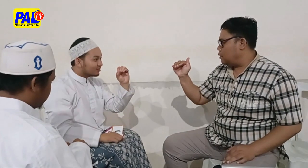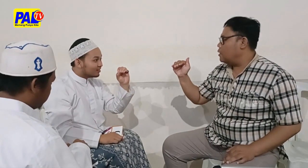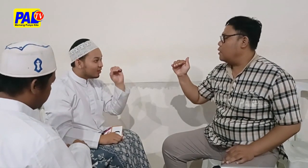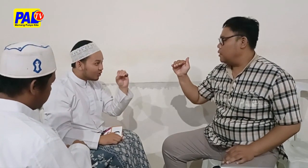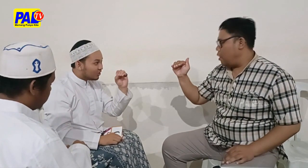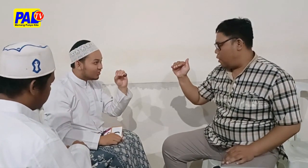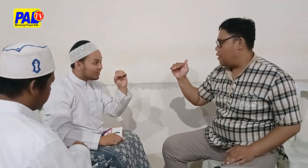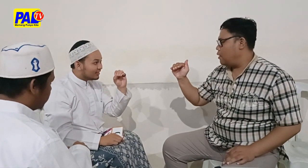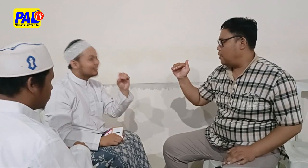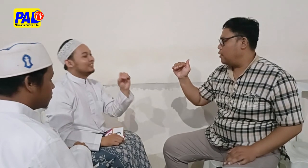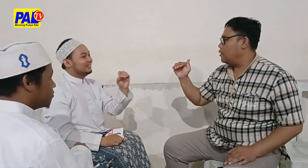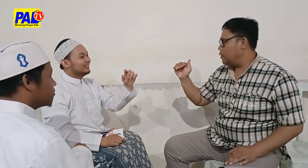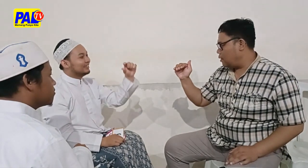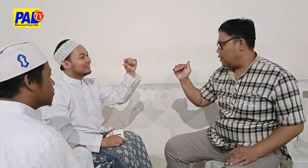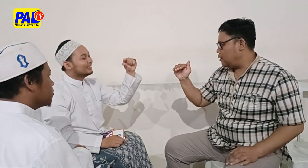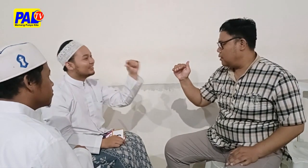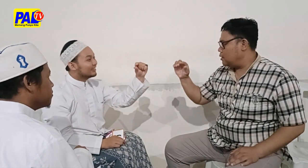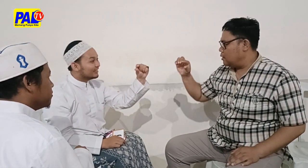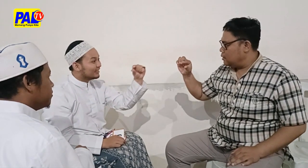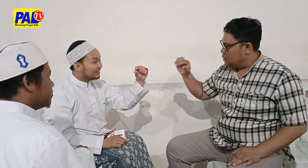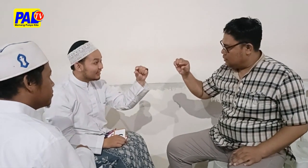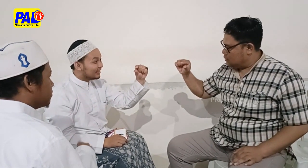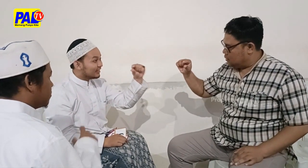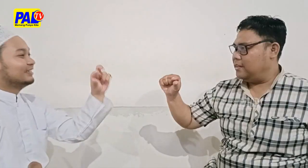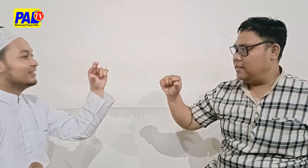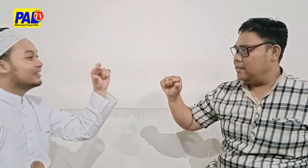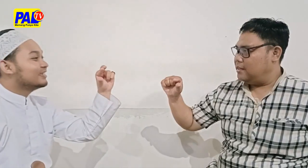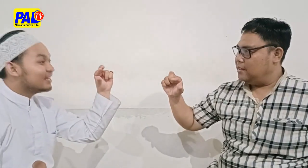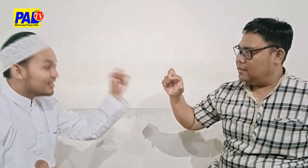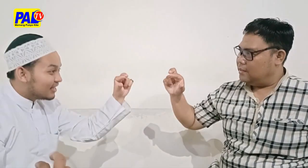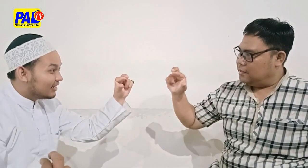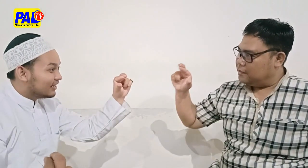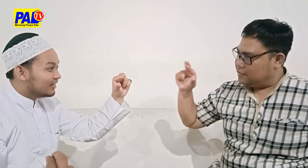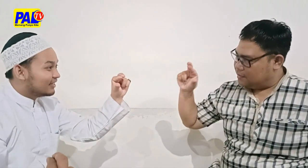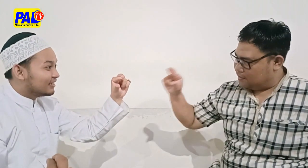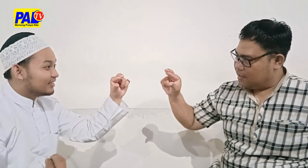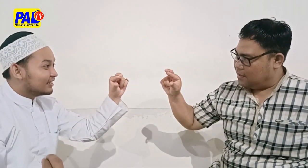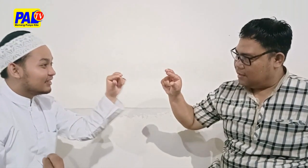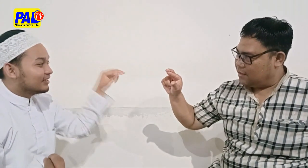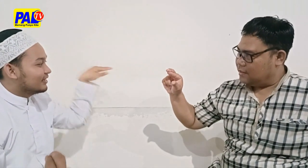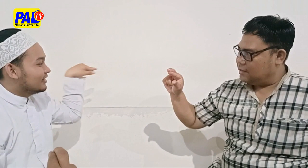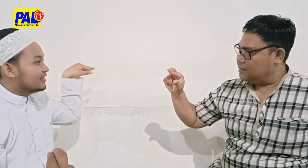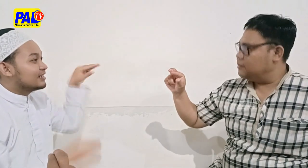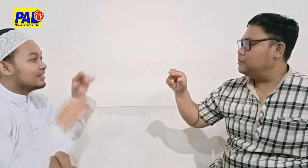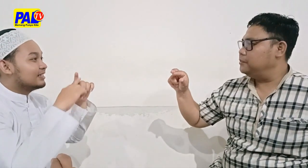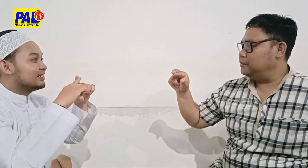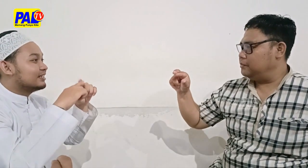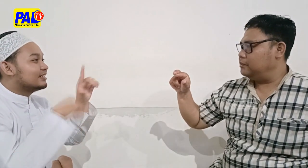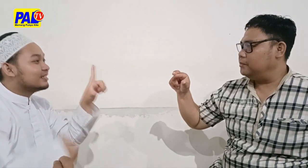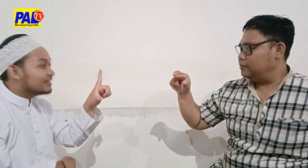Hingga saat ini sudah lebih dari 30 santri tuli, baik yang masih tergolong dewasa, rutin mengikuti kajian mengaji bahasa isyarat